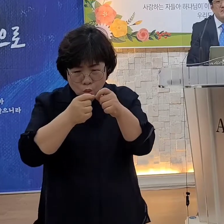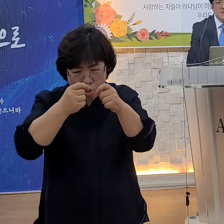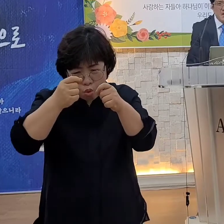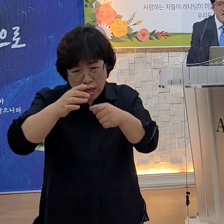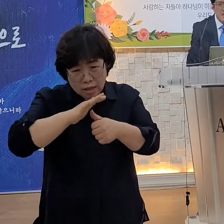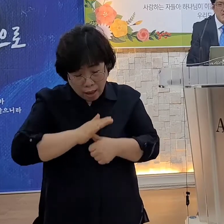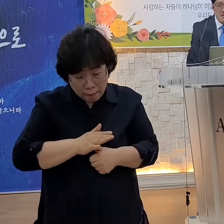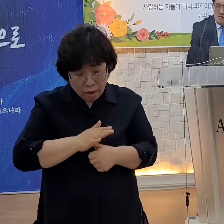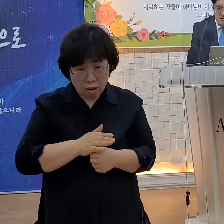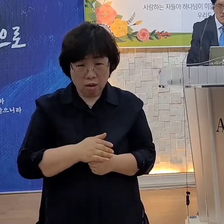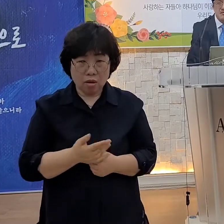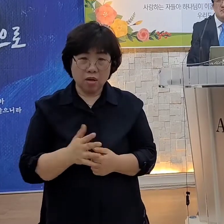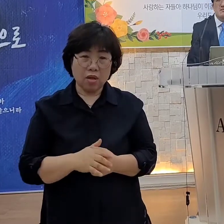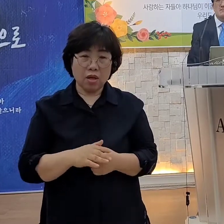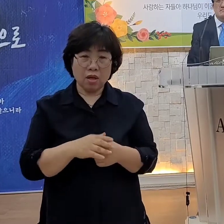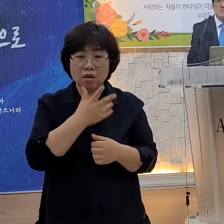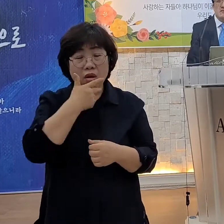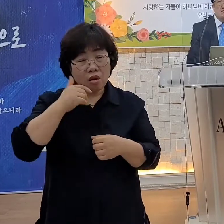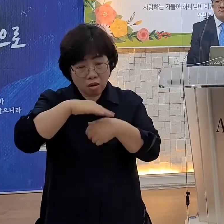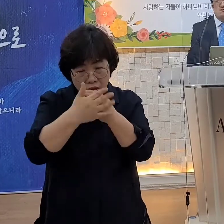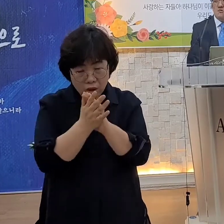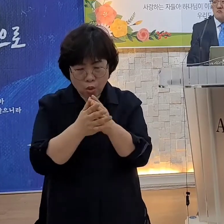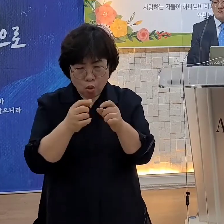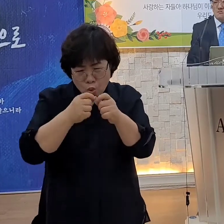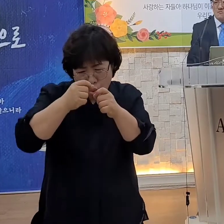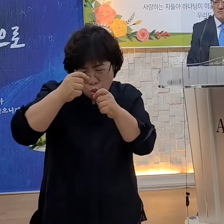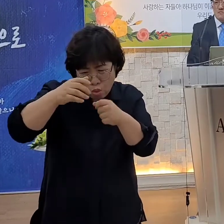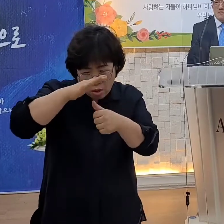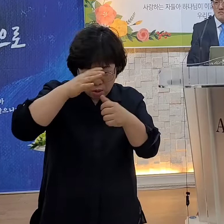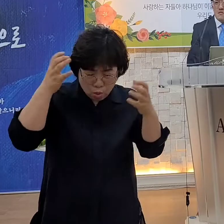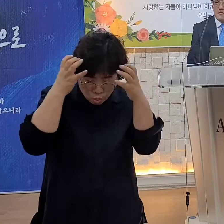게 쉽습니까? 어렵습니다. 고통.